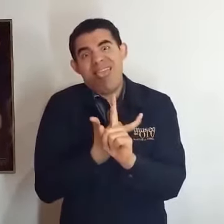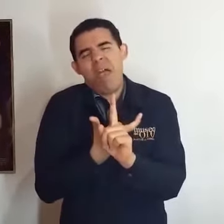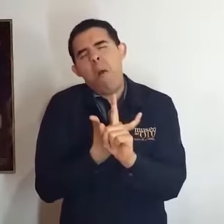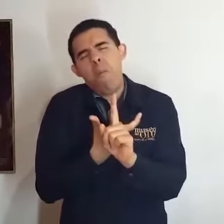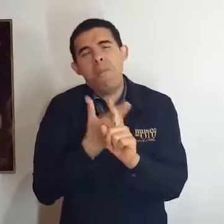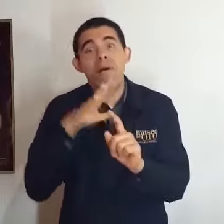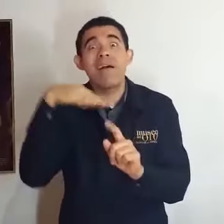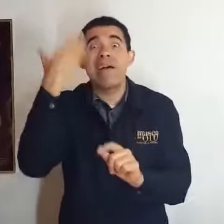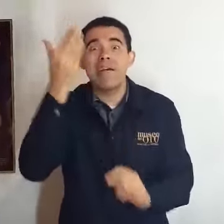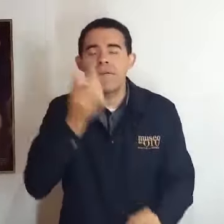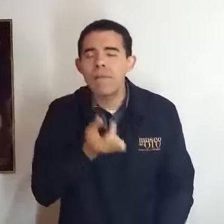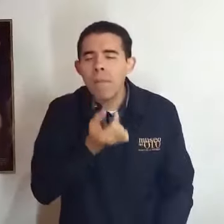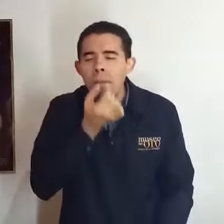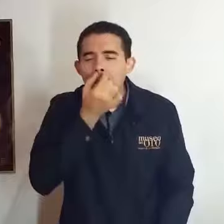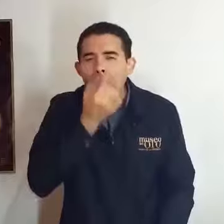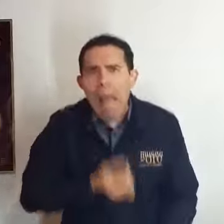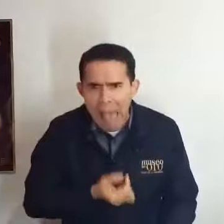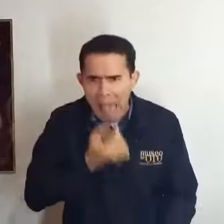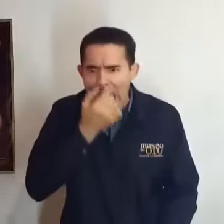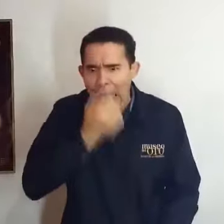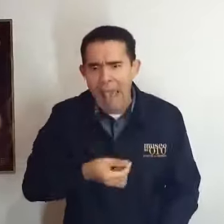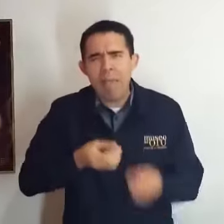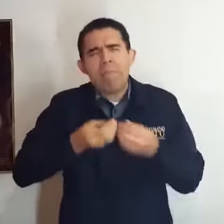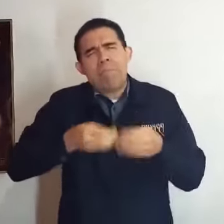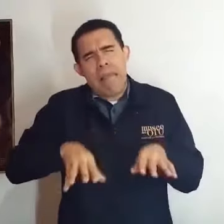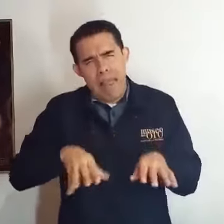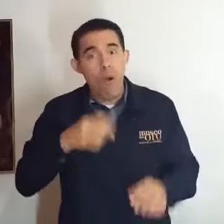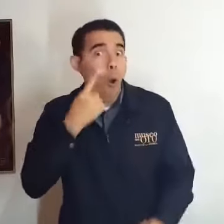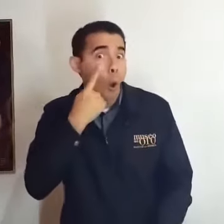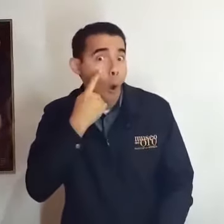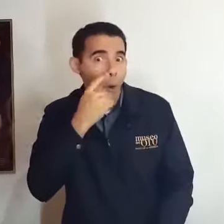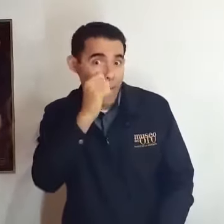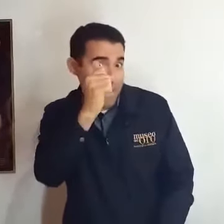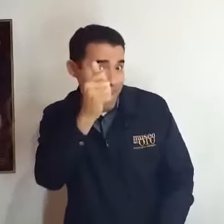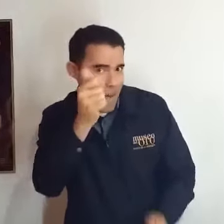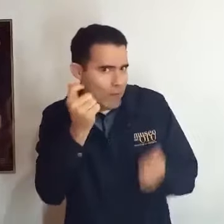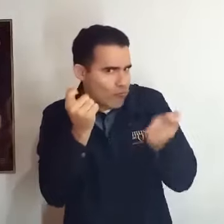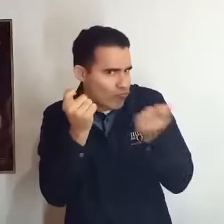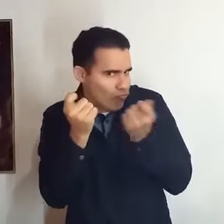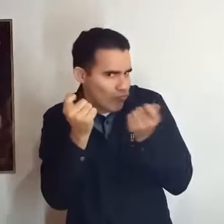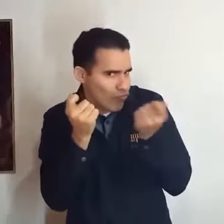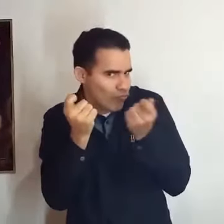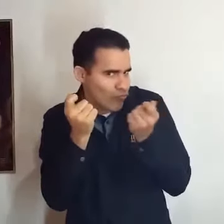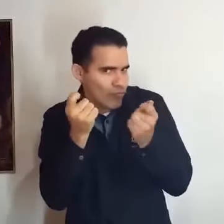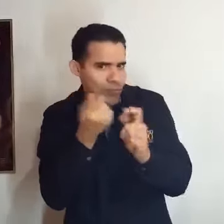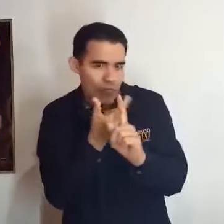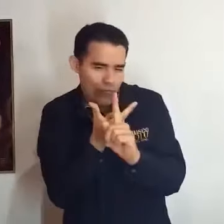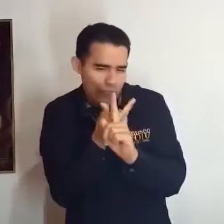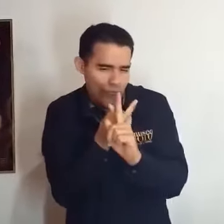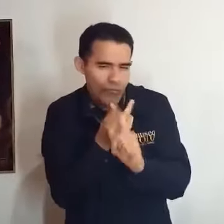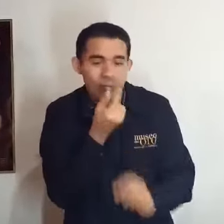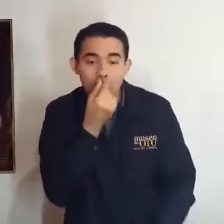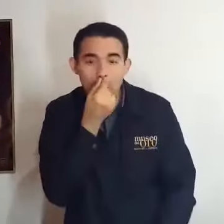el espacio entre línea y línea es muy grande, la nariguera se caerá de tu nariz. Calcula bien.